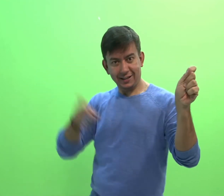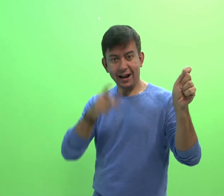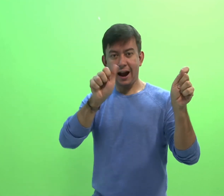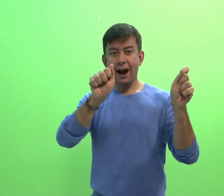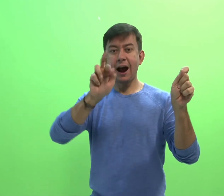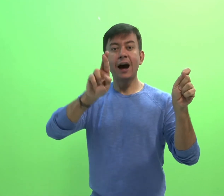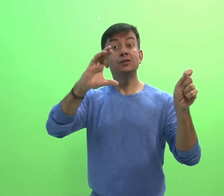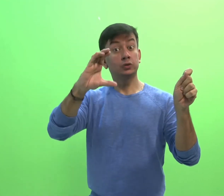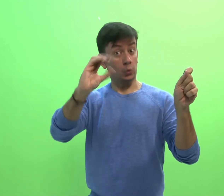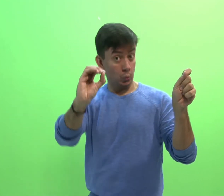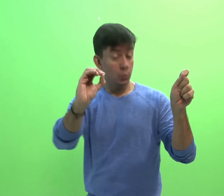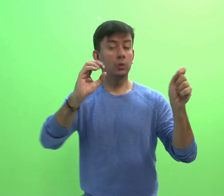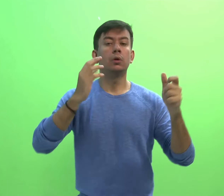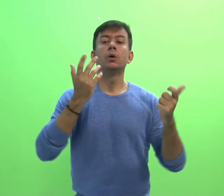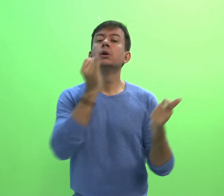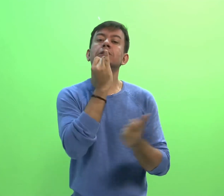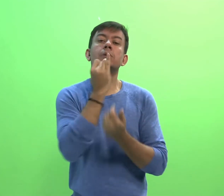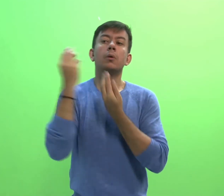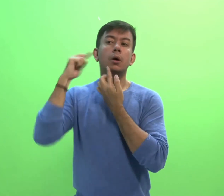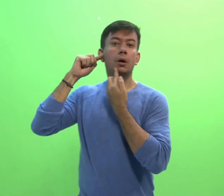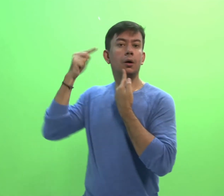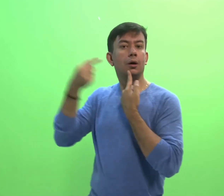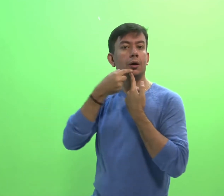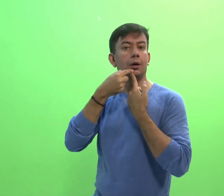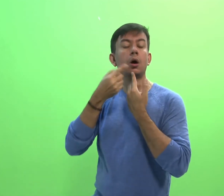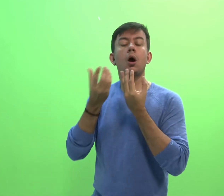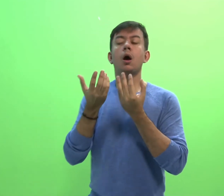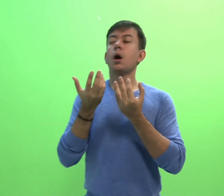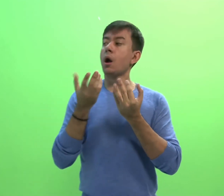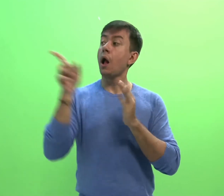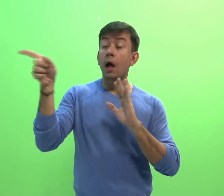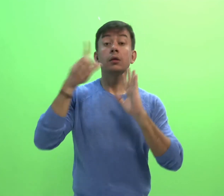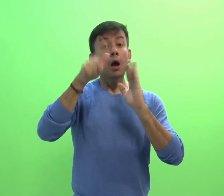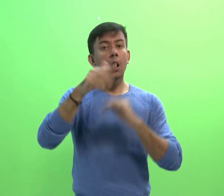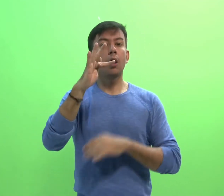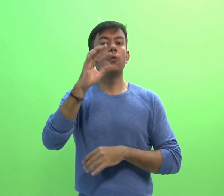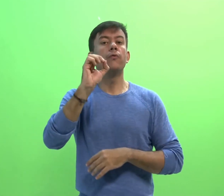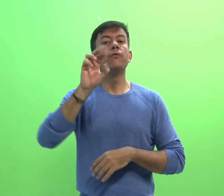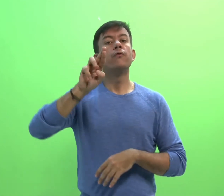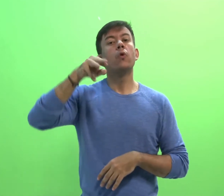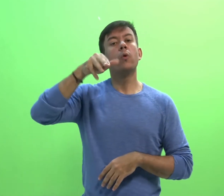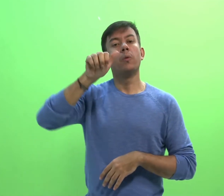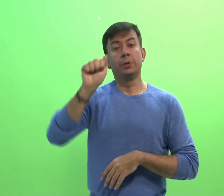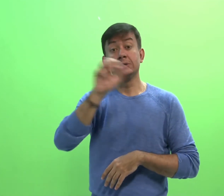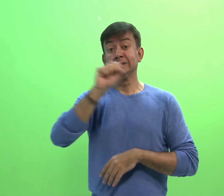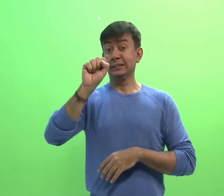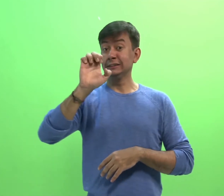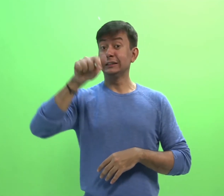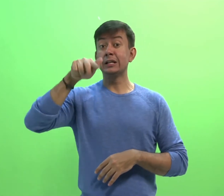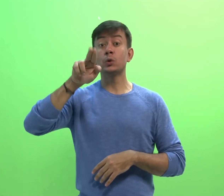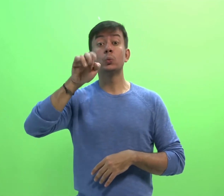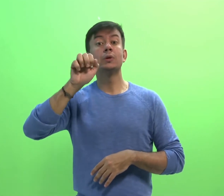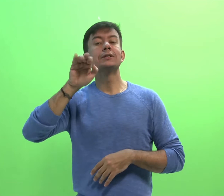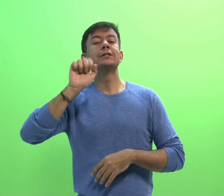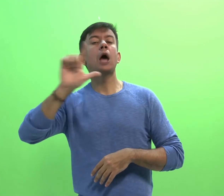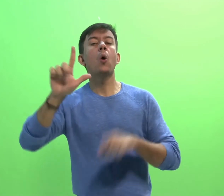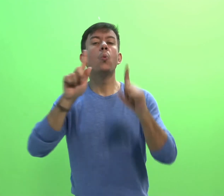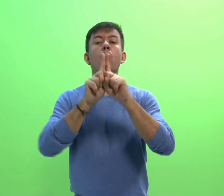Então, em formato de arco, vai ser a forma sequencial. Como se fosse algo bem pausado